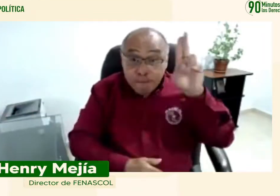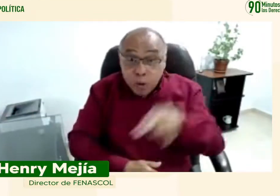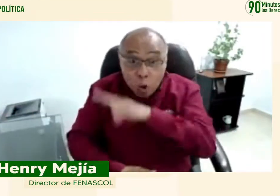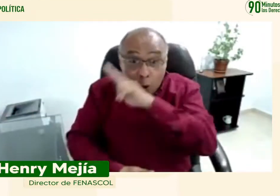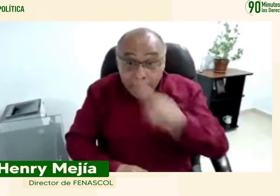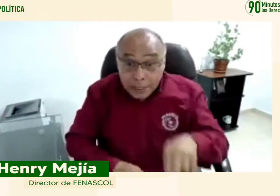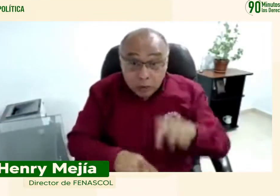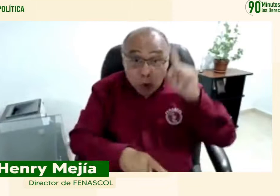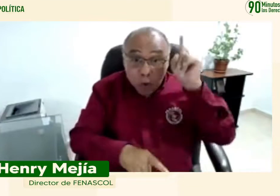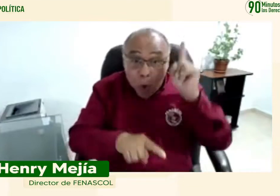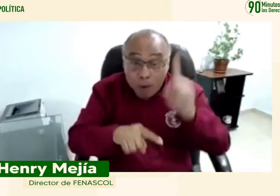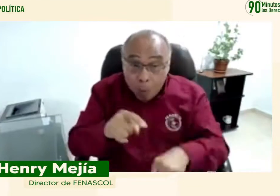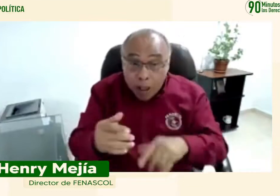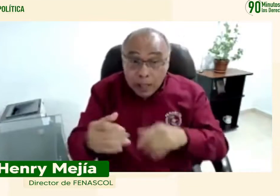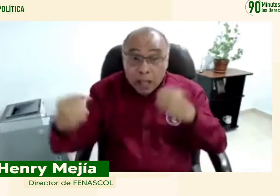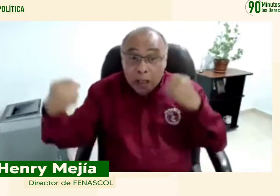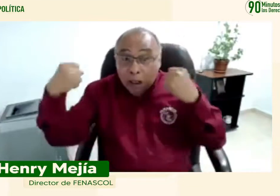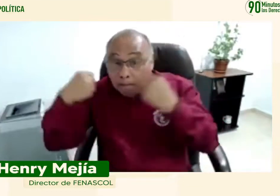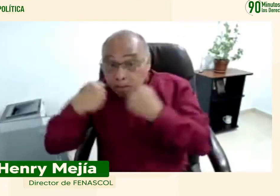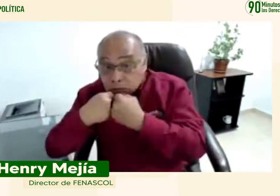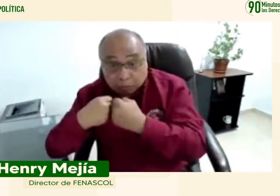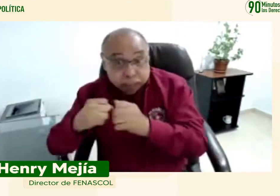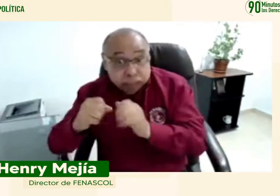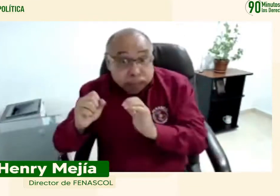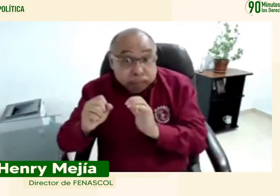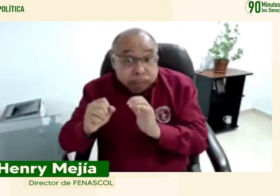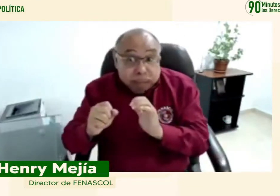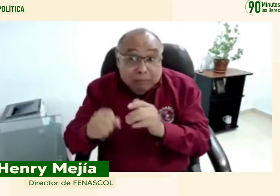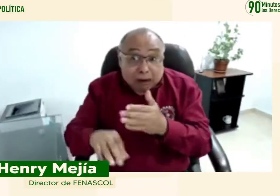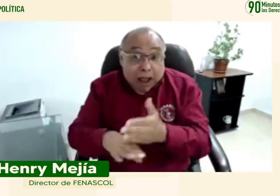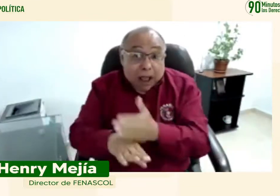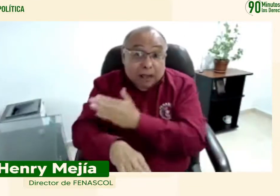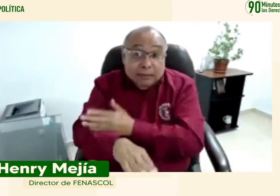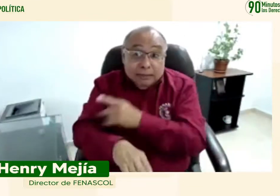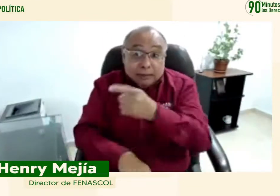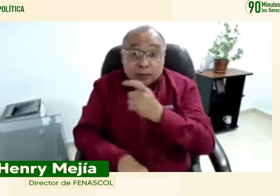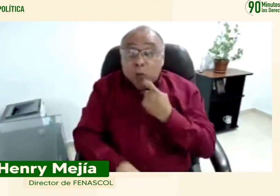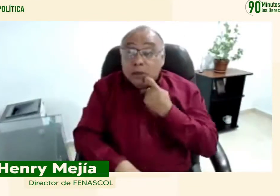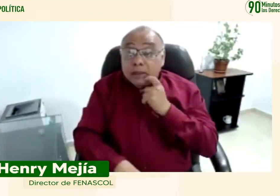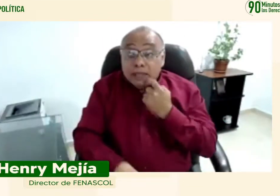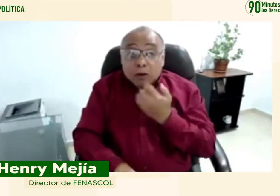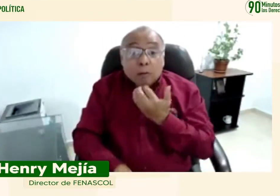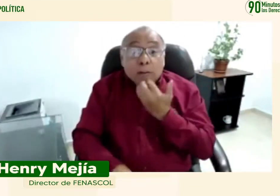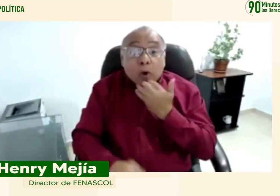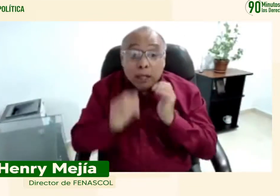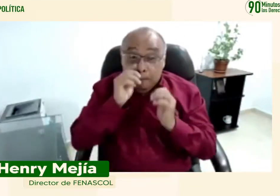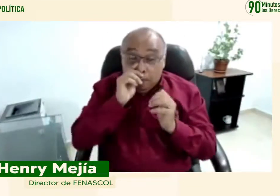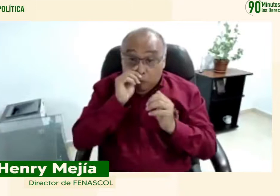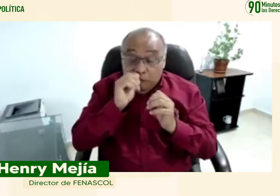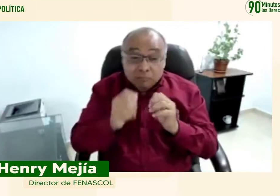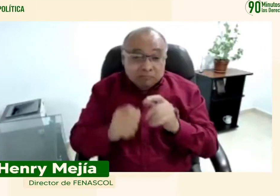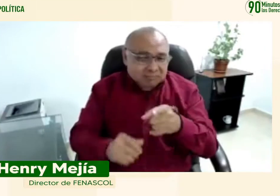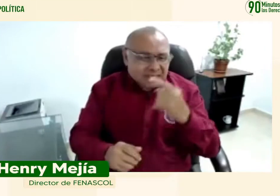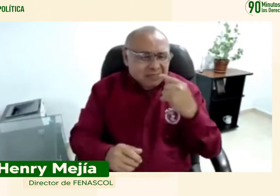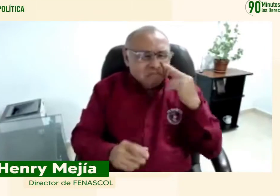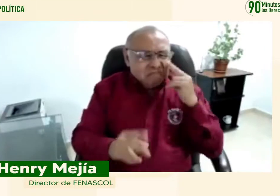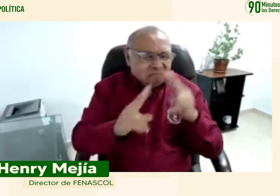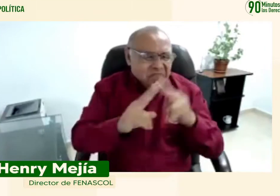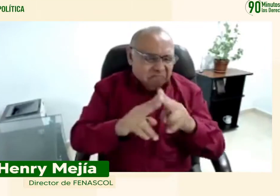quiere decir que menos col tenga prohibido el tener un apoyo o un acuerdo un convenio tal vez con algún grupo político